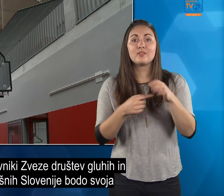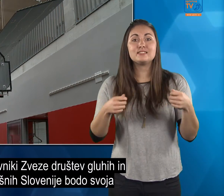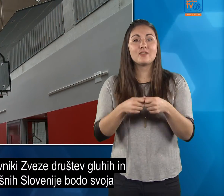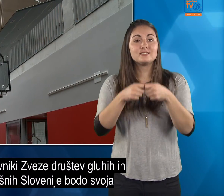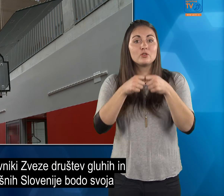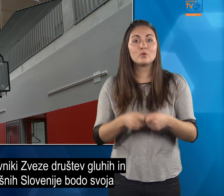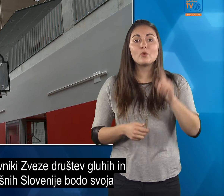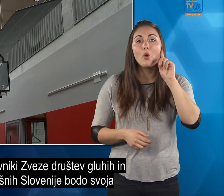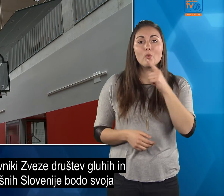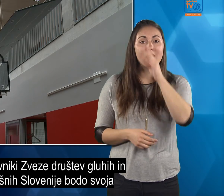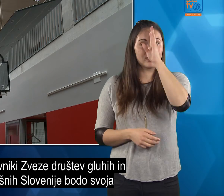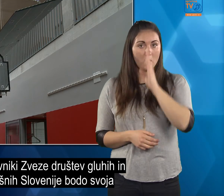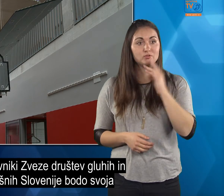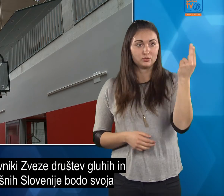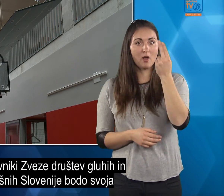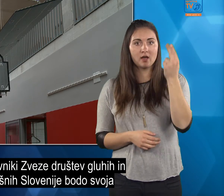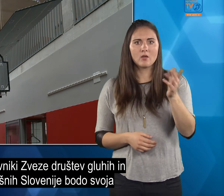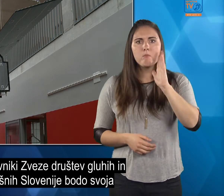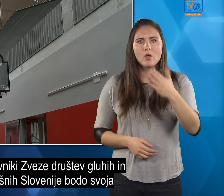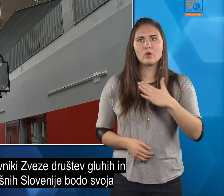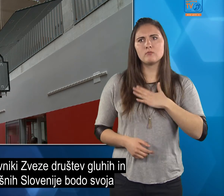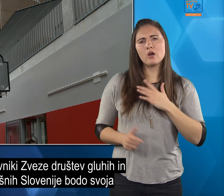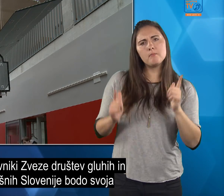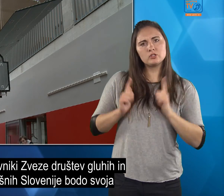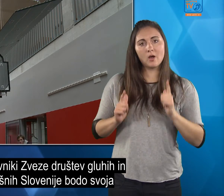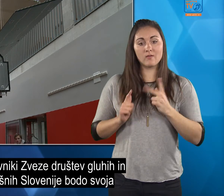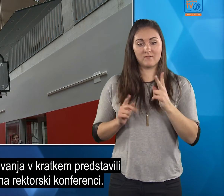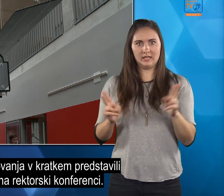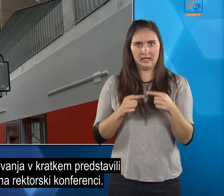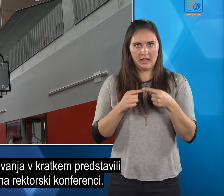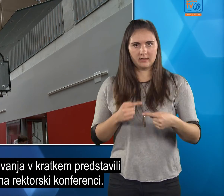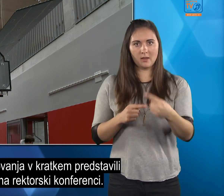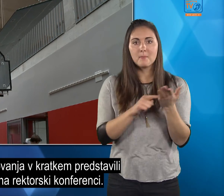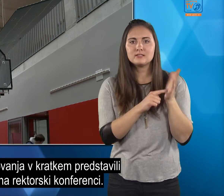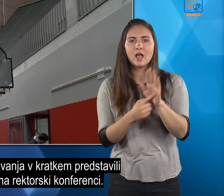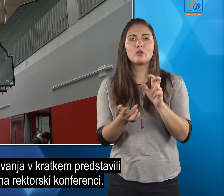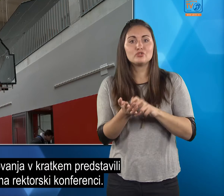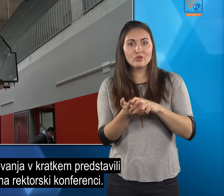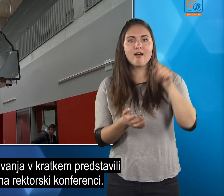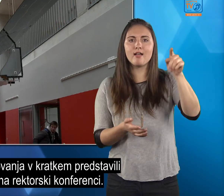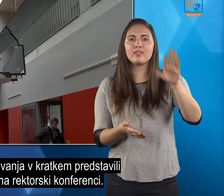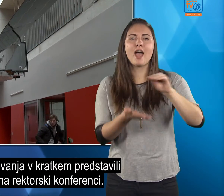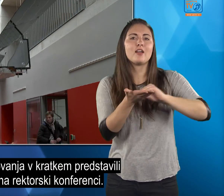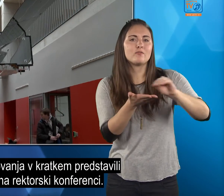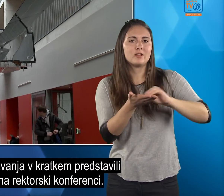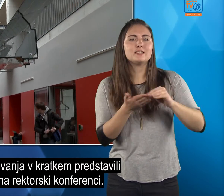Predstavniki Zveze društev gluhih in naglušnih Slovenije bodo svoja pričakovanja v kratkem predstavili še na rektorski